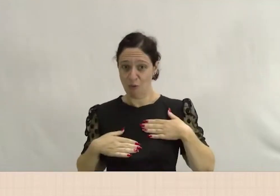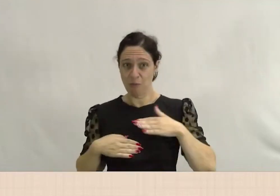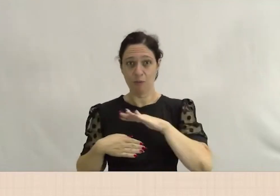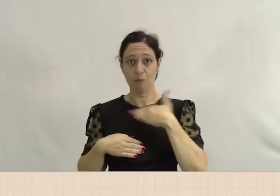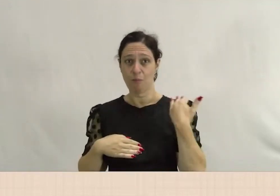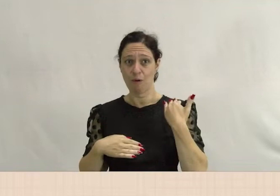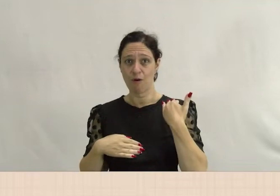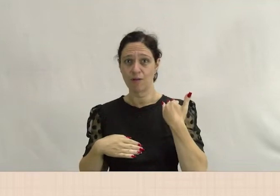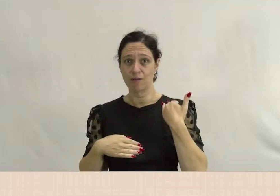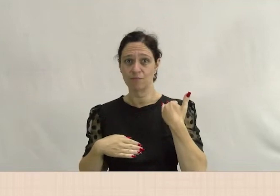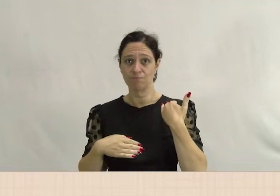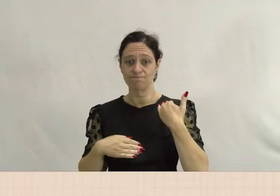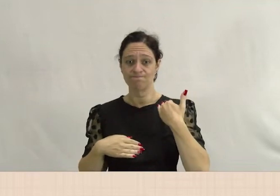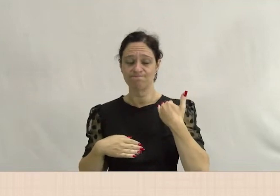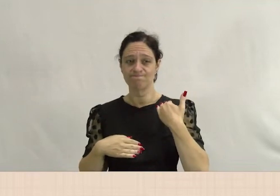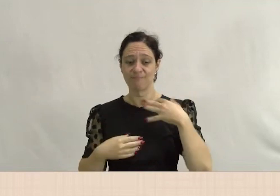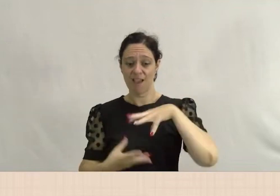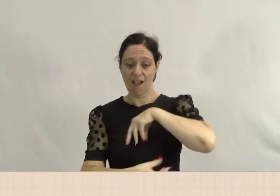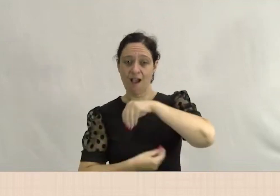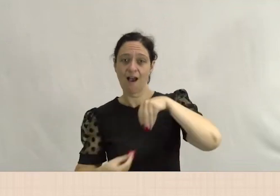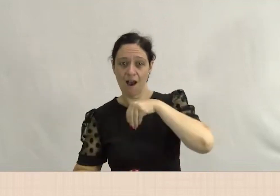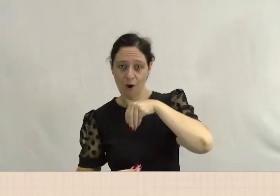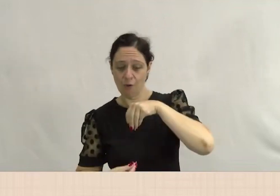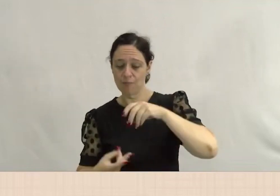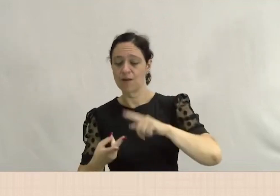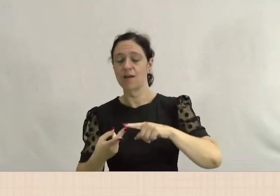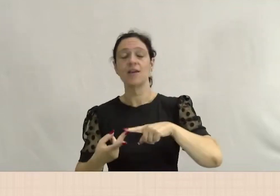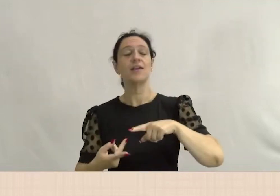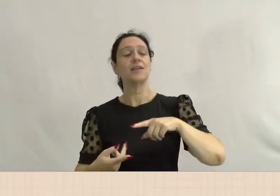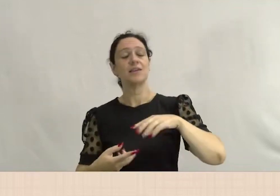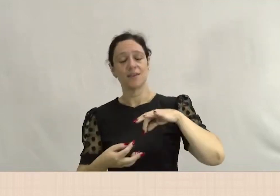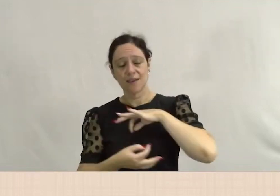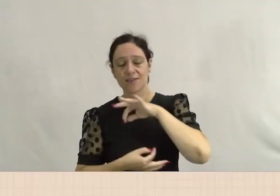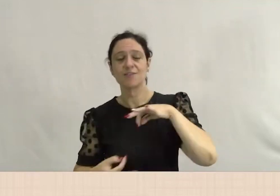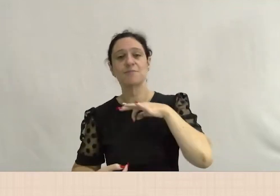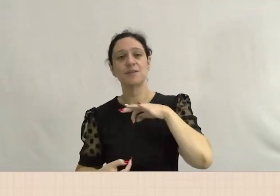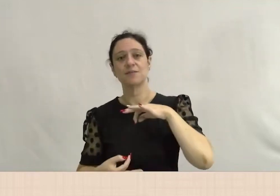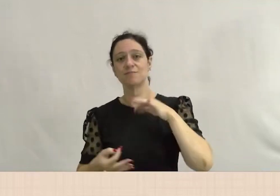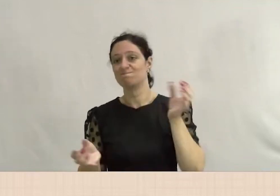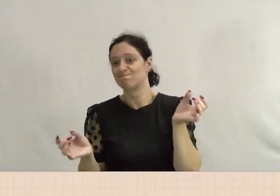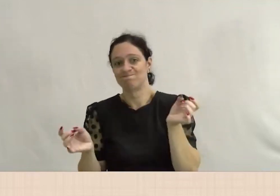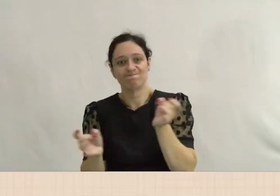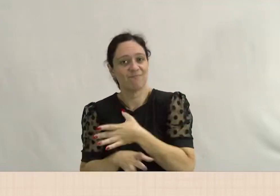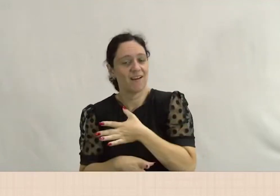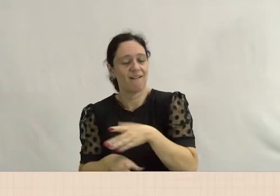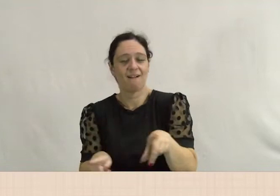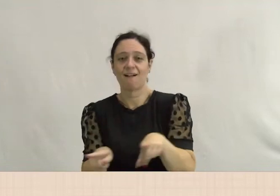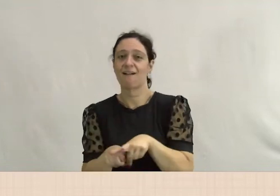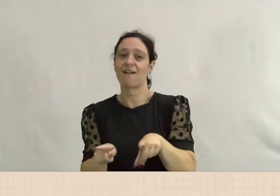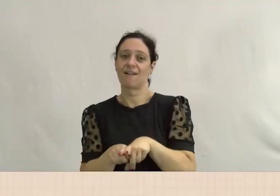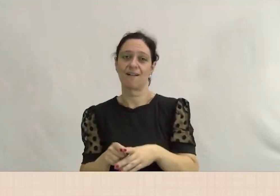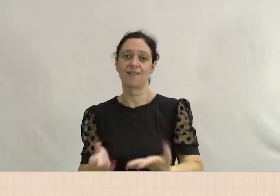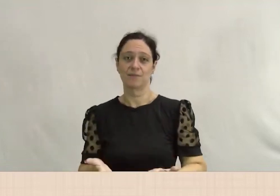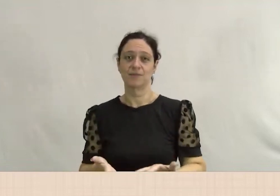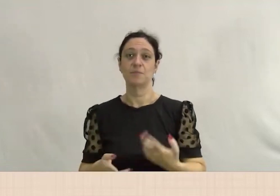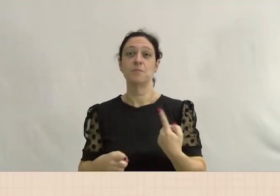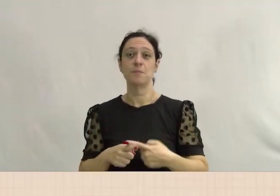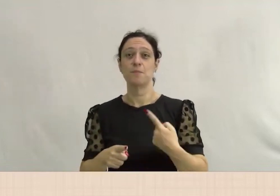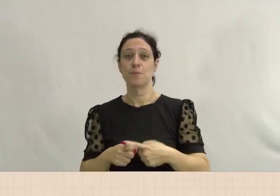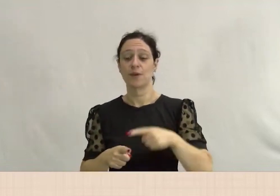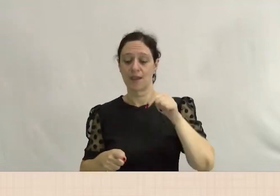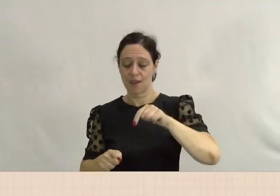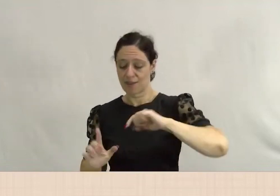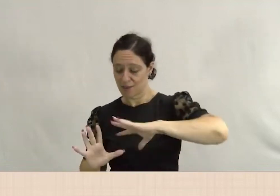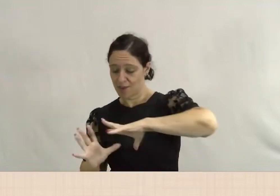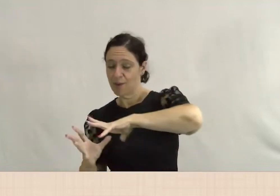morrer, também termina o que Deus quer fazer aqui nessa terra, nesse mundo tridimensional,